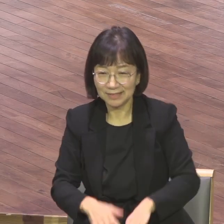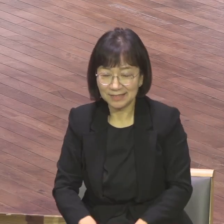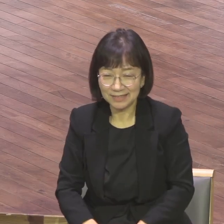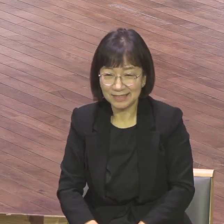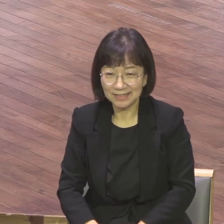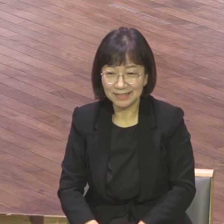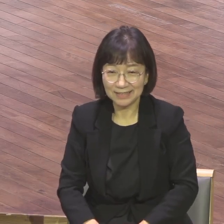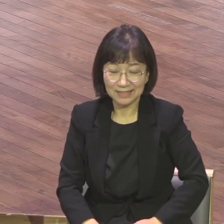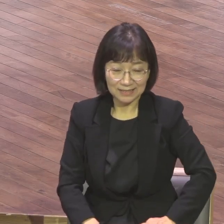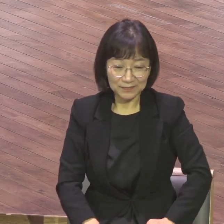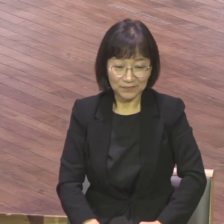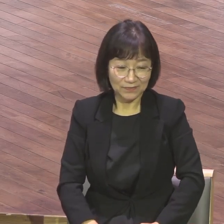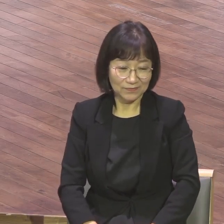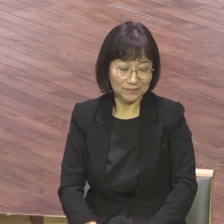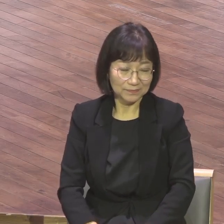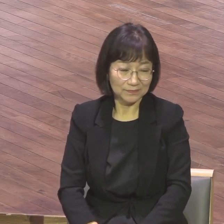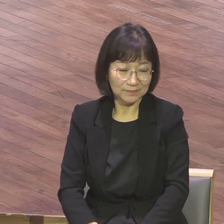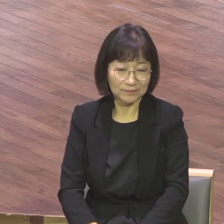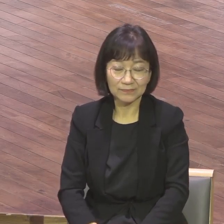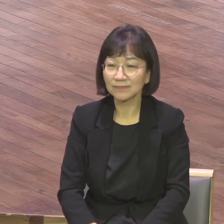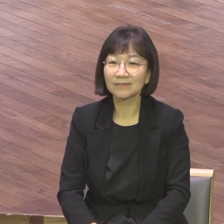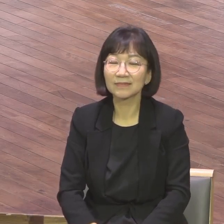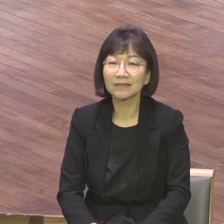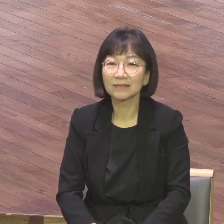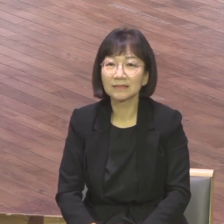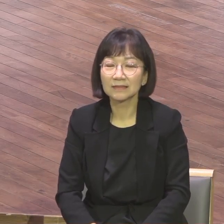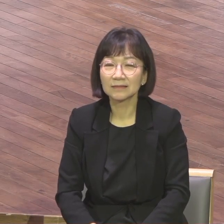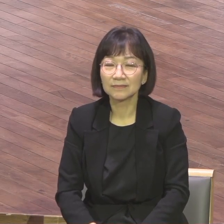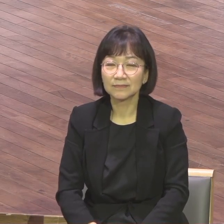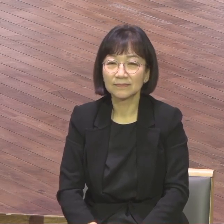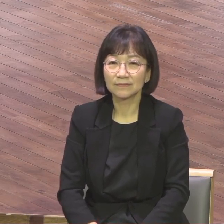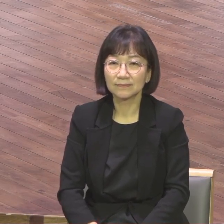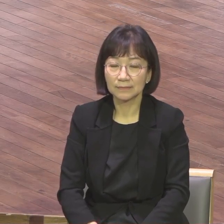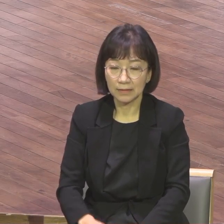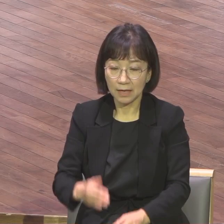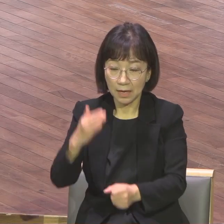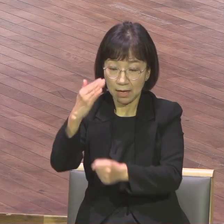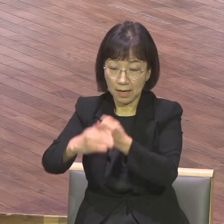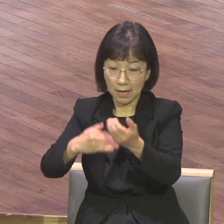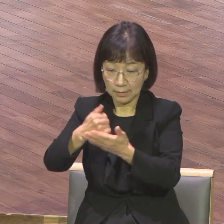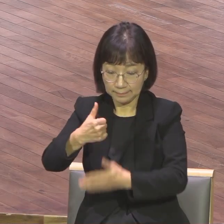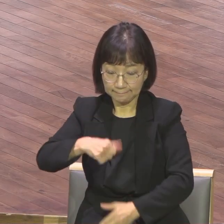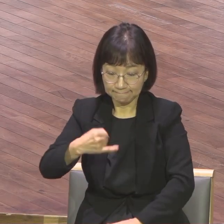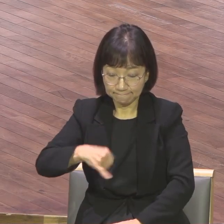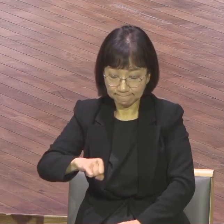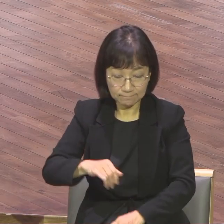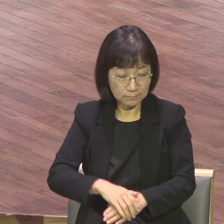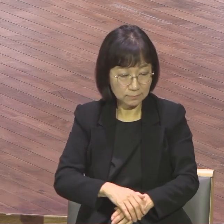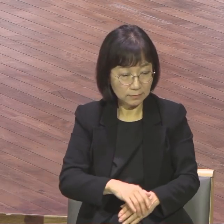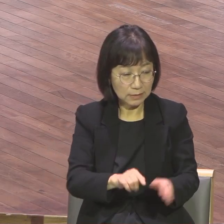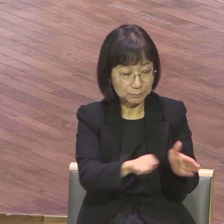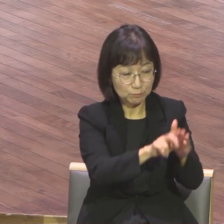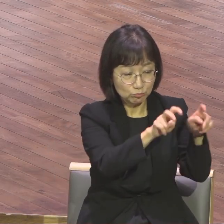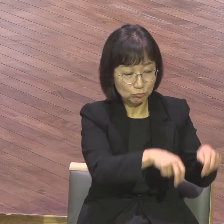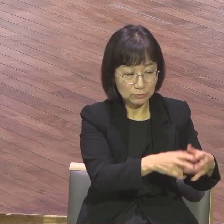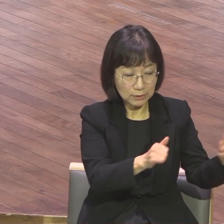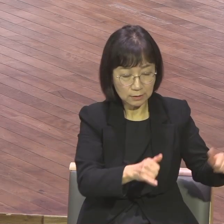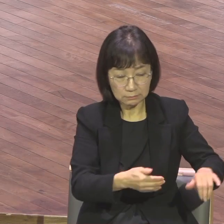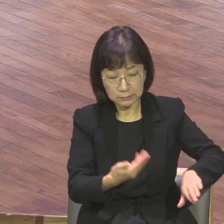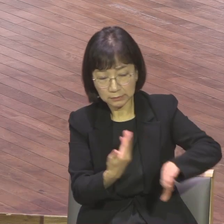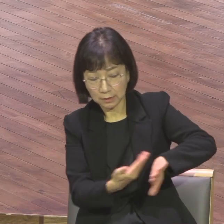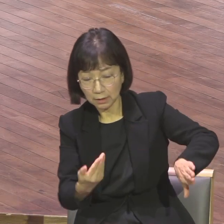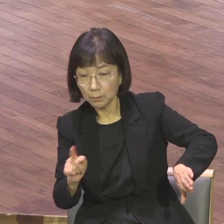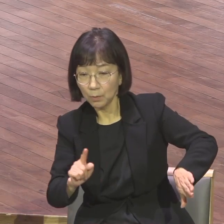있습니다. 무엇보다도 하나님 자녀는 세상 사람들과는 다른 특별한 사랑을 가지고 사랑하는